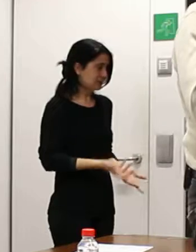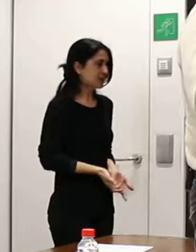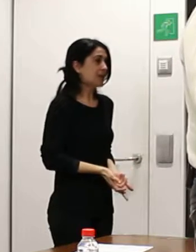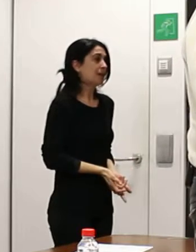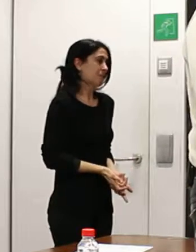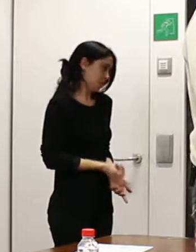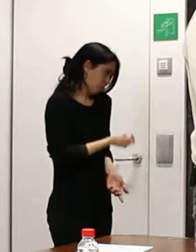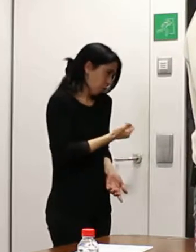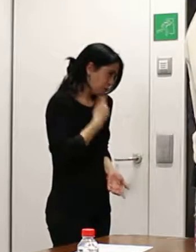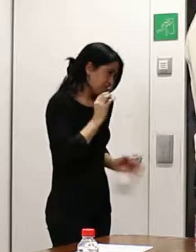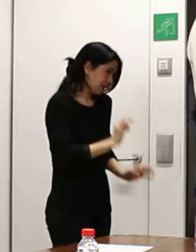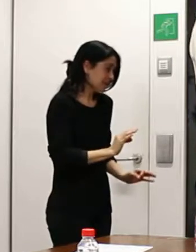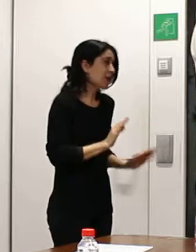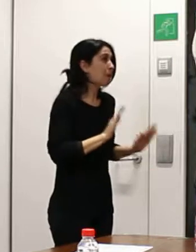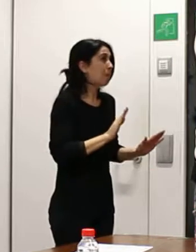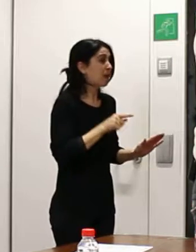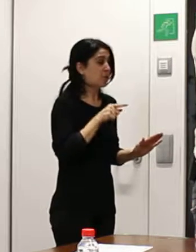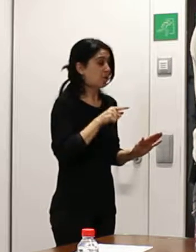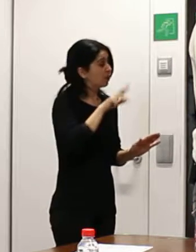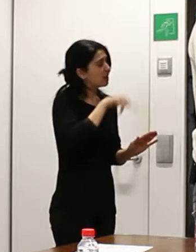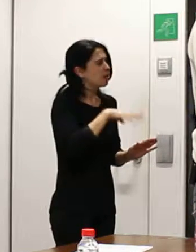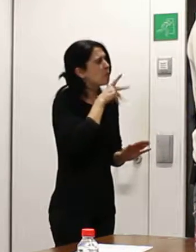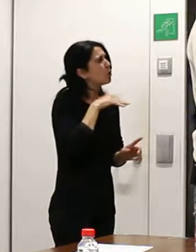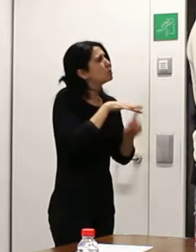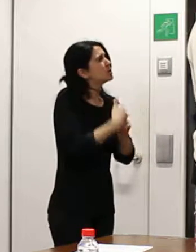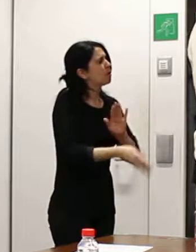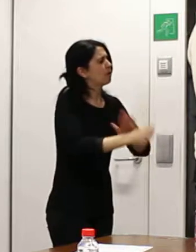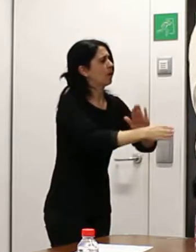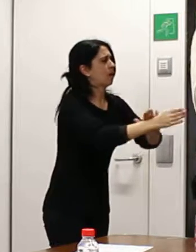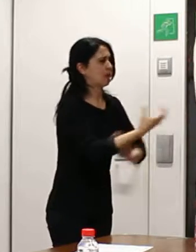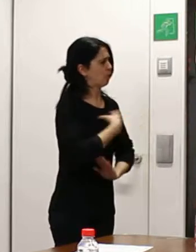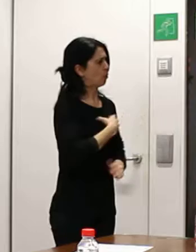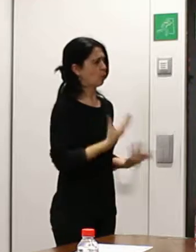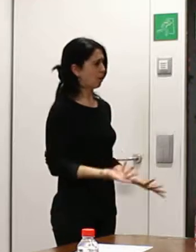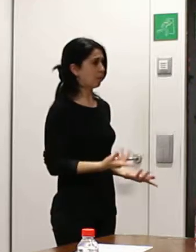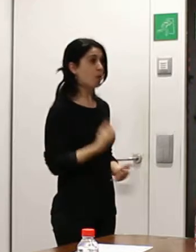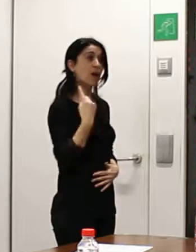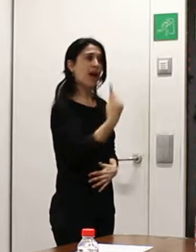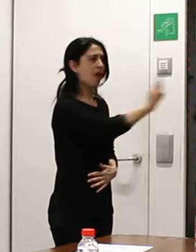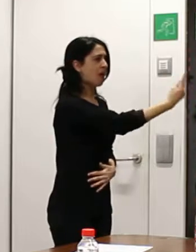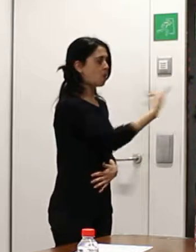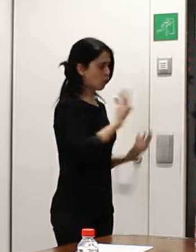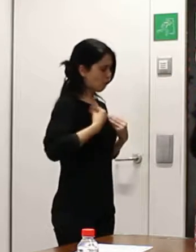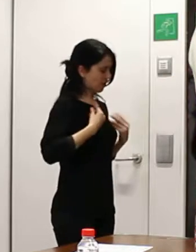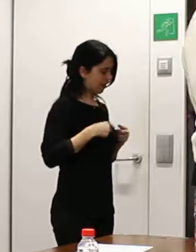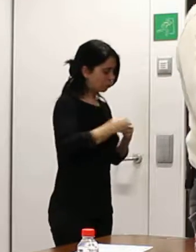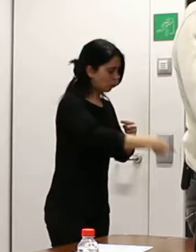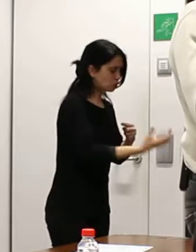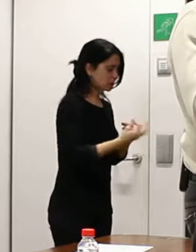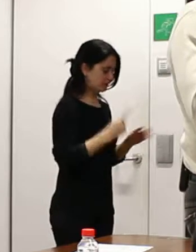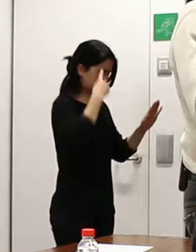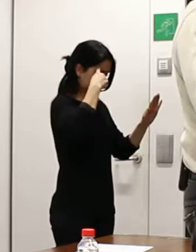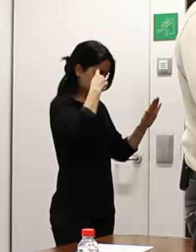porque esto no puede continuar así. O sea, y cada una de nosotras en nuestra vida diaria tenemos que decir, basta,